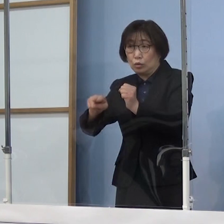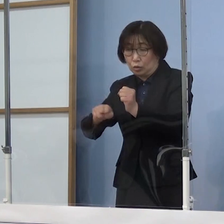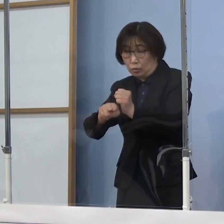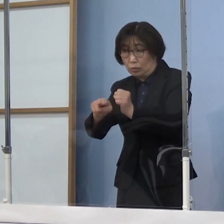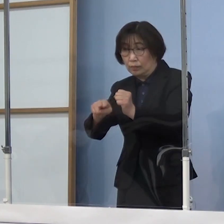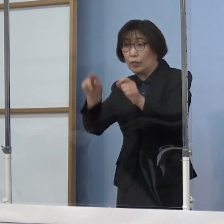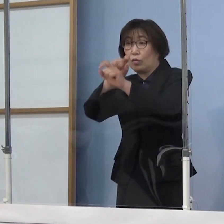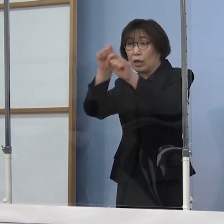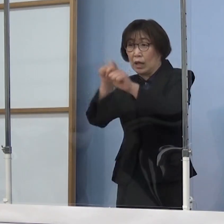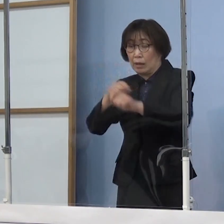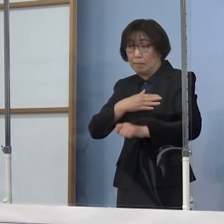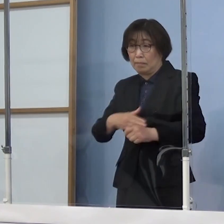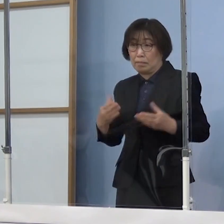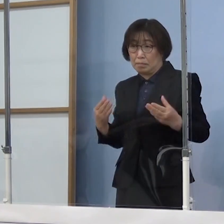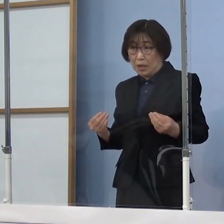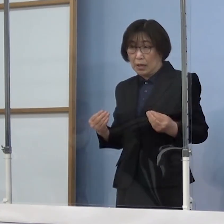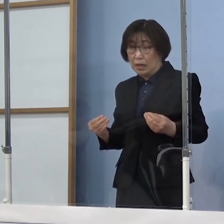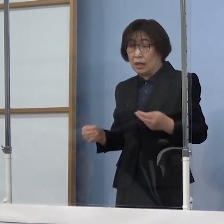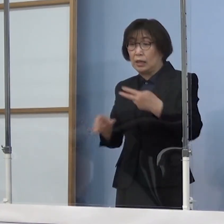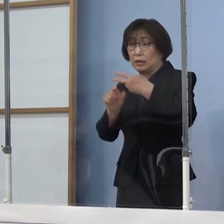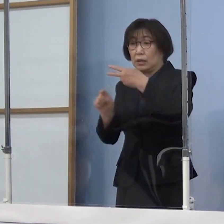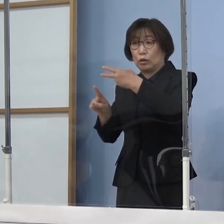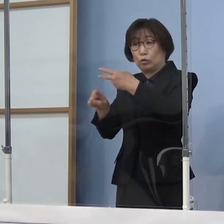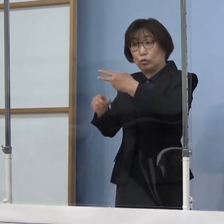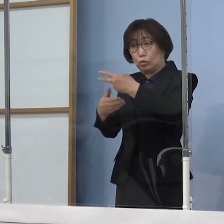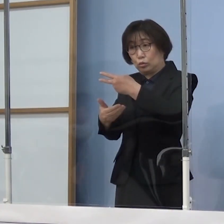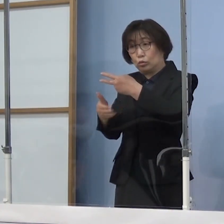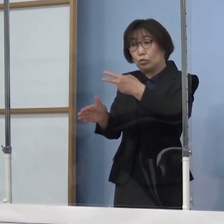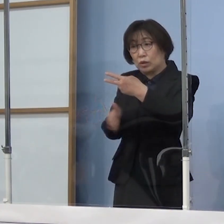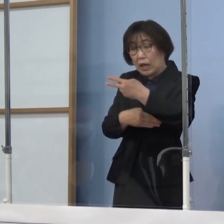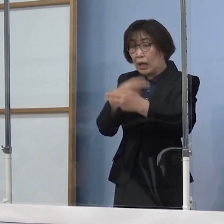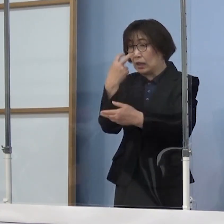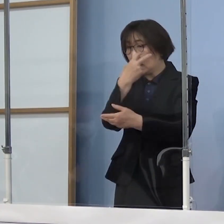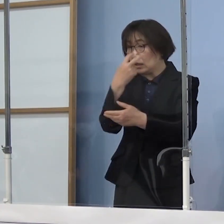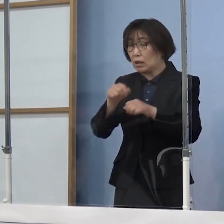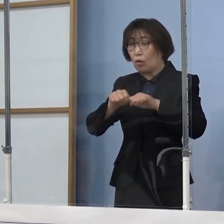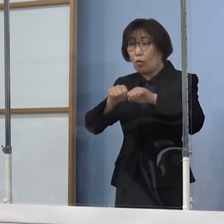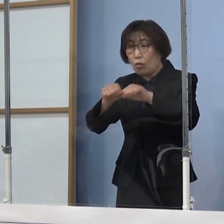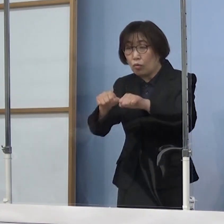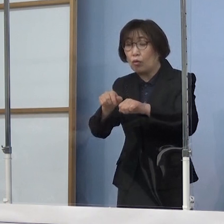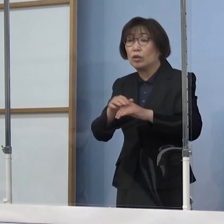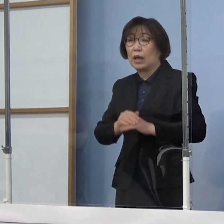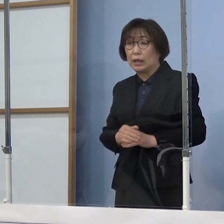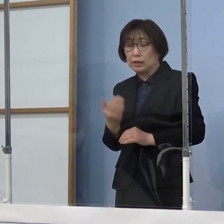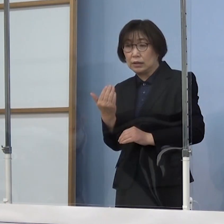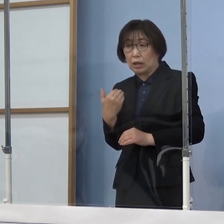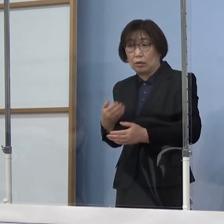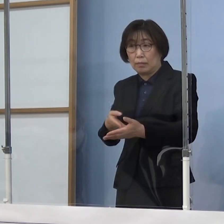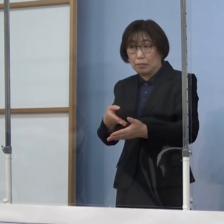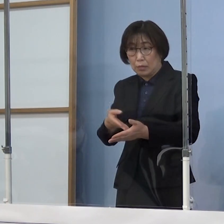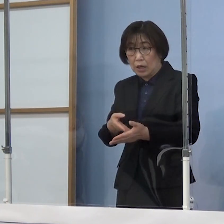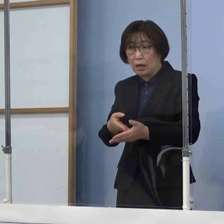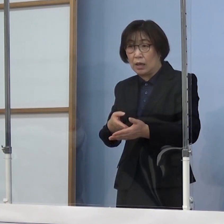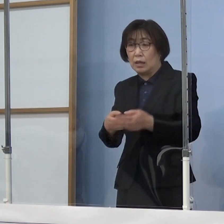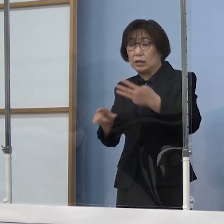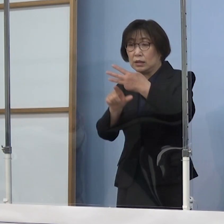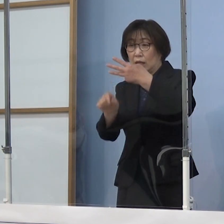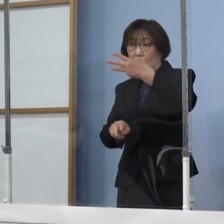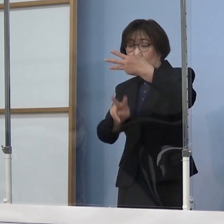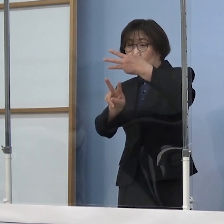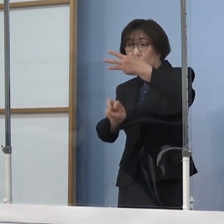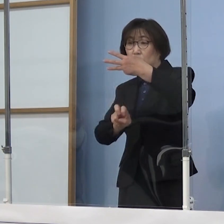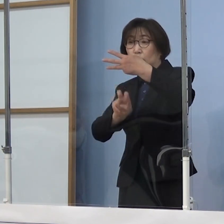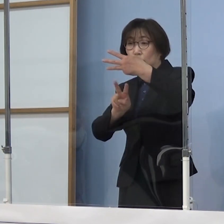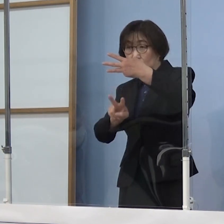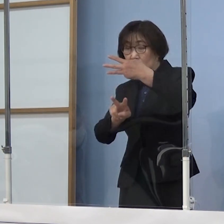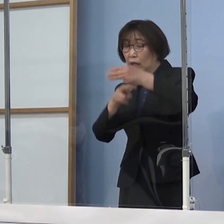で、2月の19日から検査を行い、そして先ほど申し上げた3月の22日